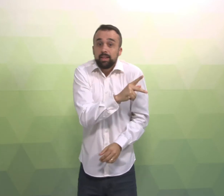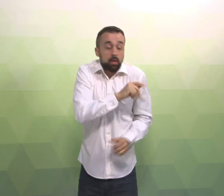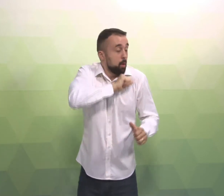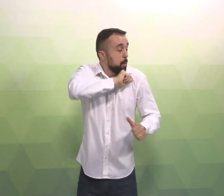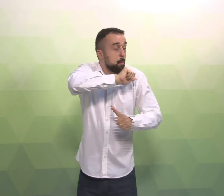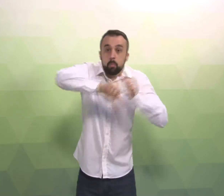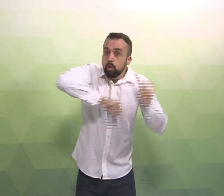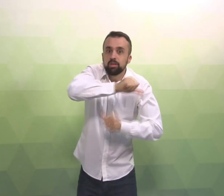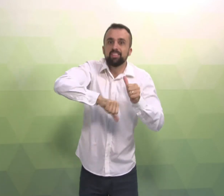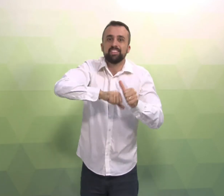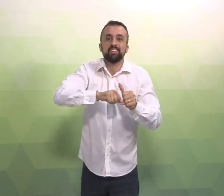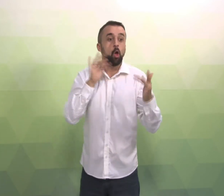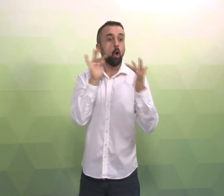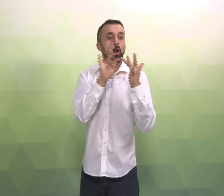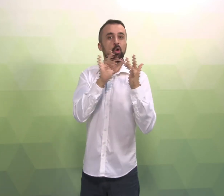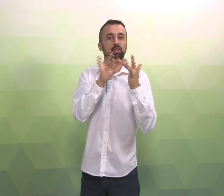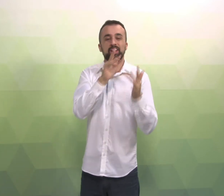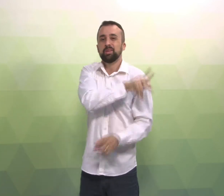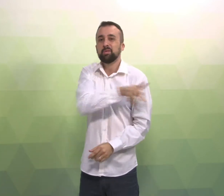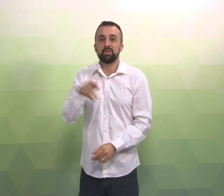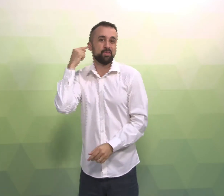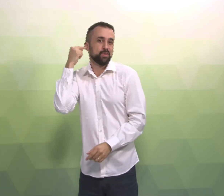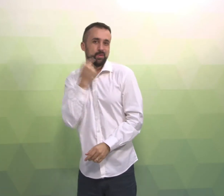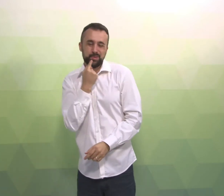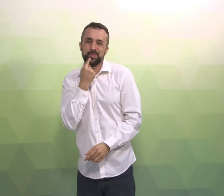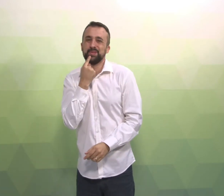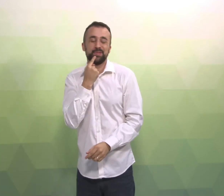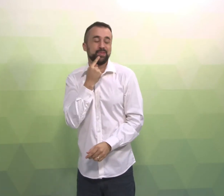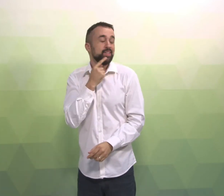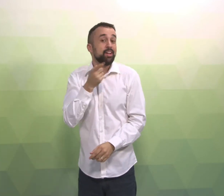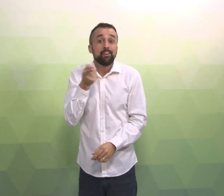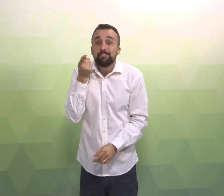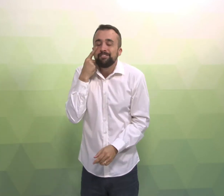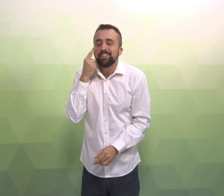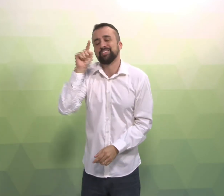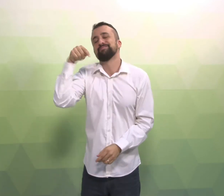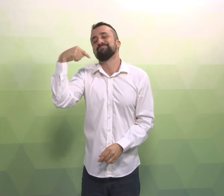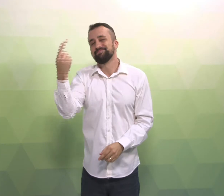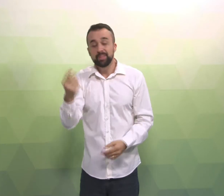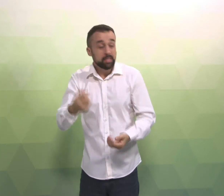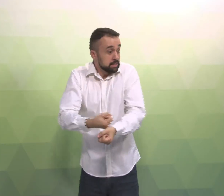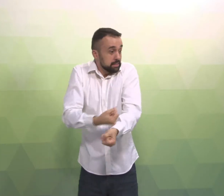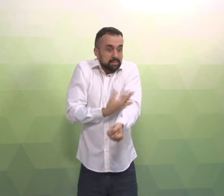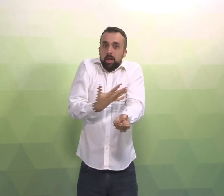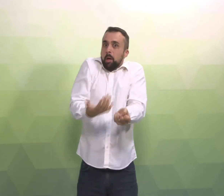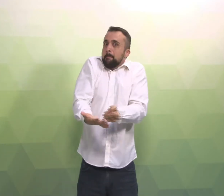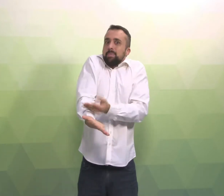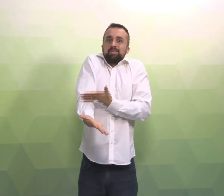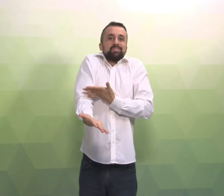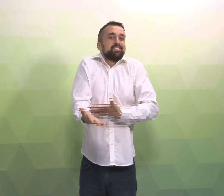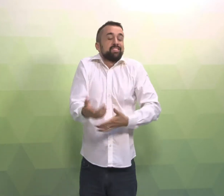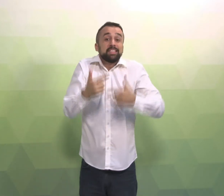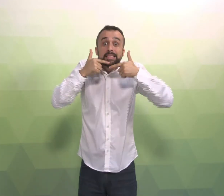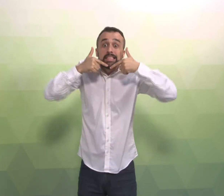vida dele muda quando ele tem contato com o professor surdo. Vejam depois, é emocionante.